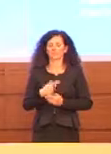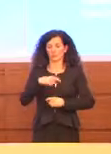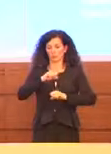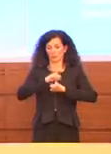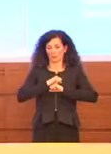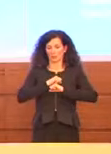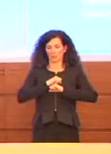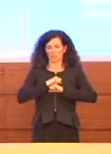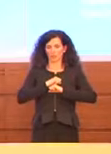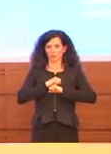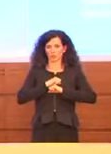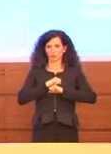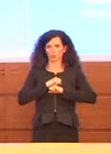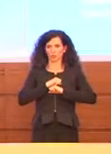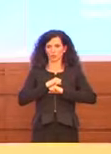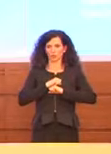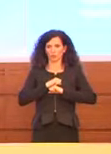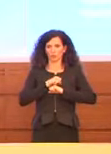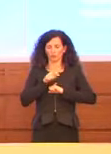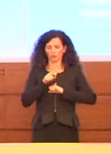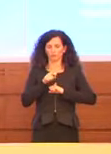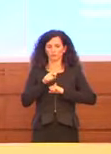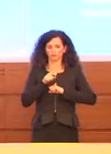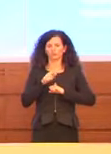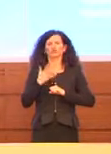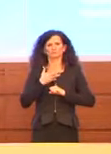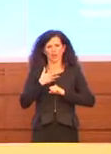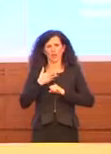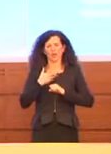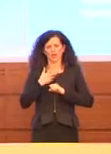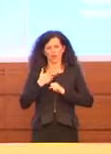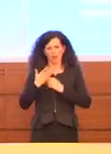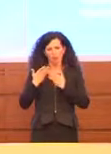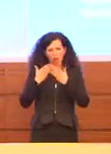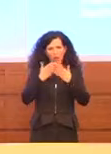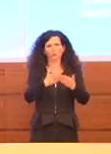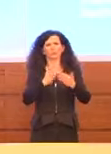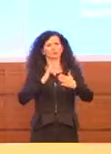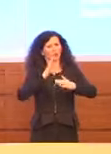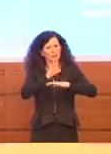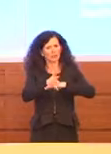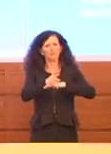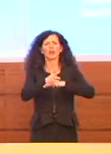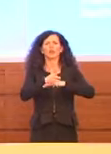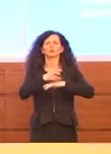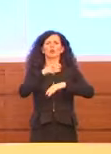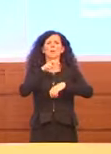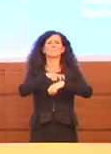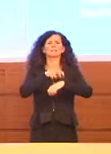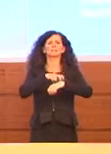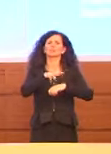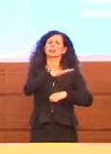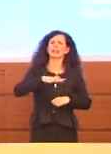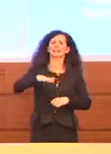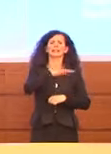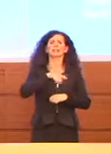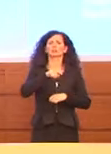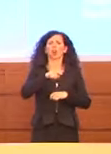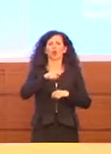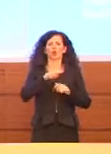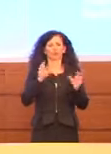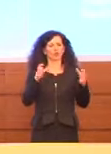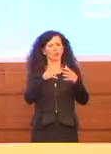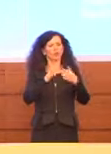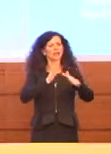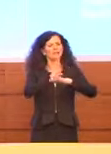professore righelli lo potrà confermare c'è un potenziamento molto forte della medicina territoriale e quindi su questo bisogna puntare